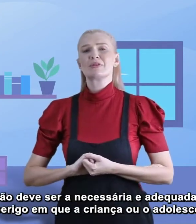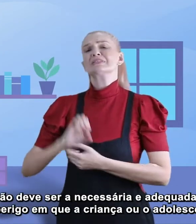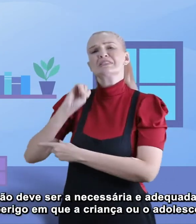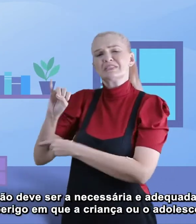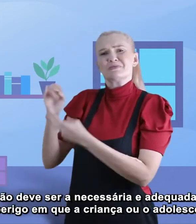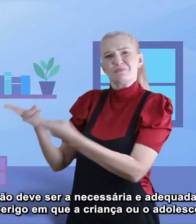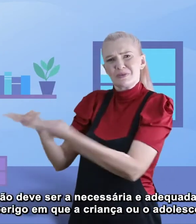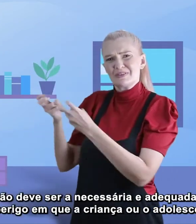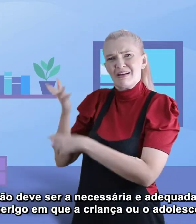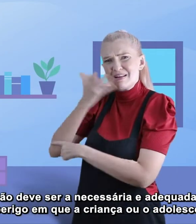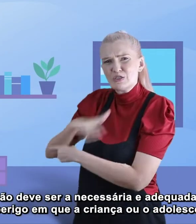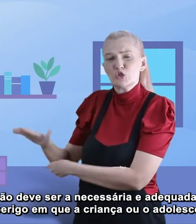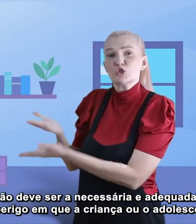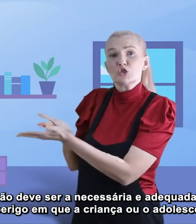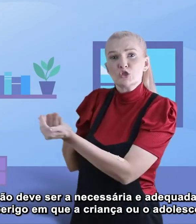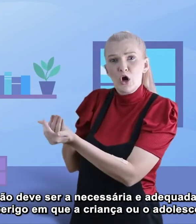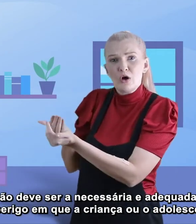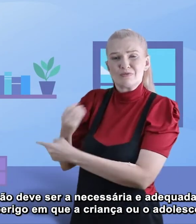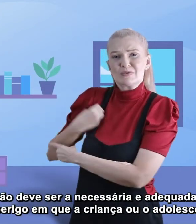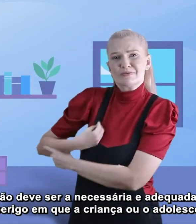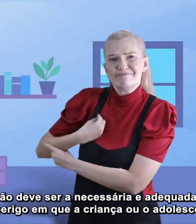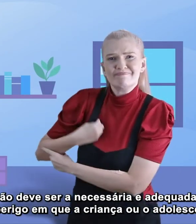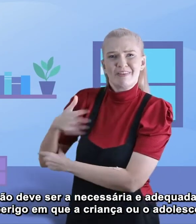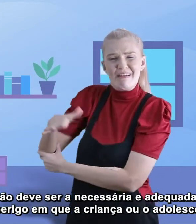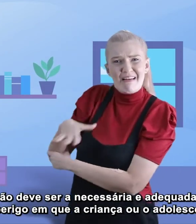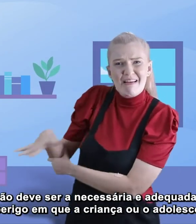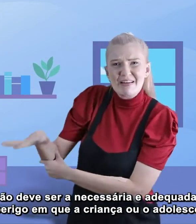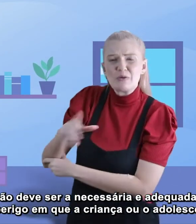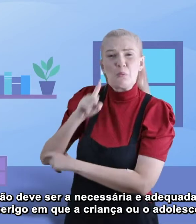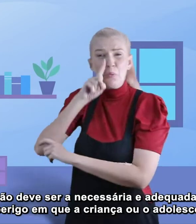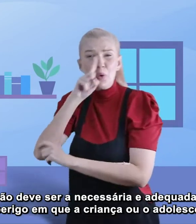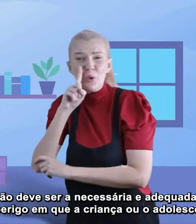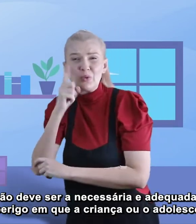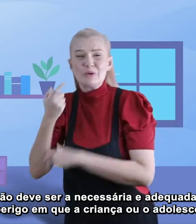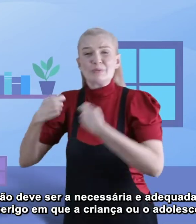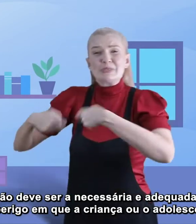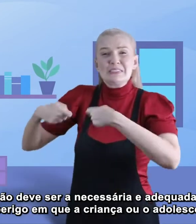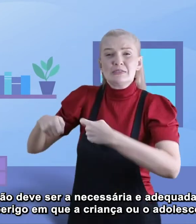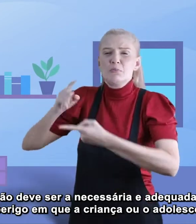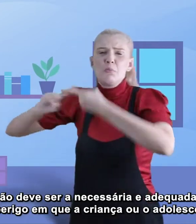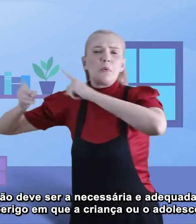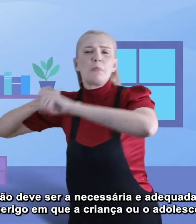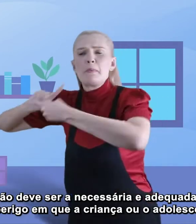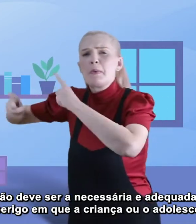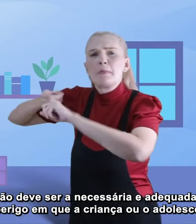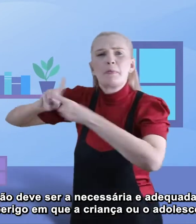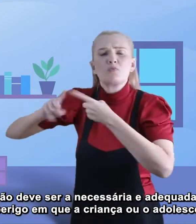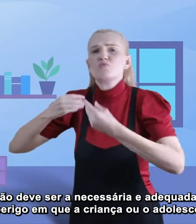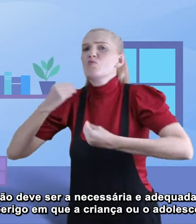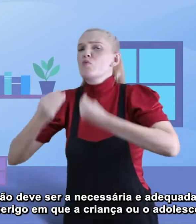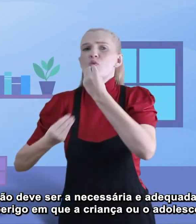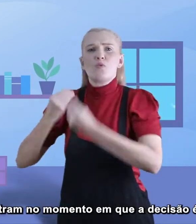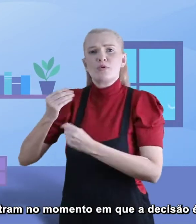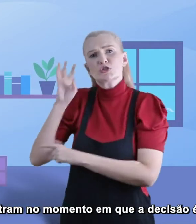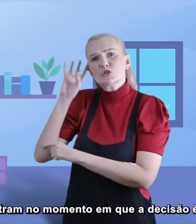A intervenção deve ser a necessária e adequada à situação de perigo em que a criança ou adolescente se encontram